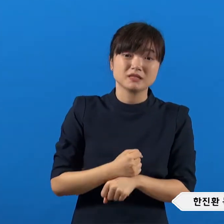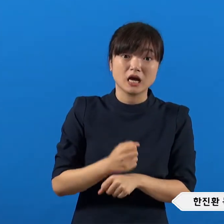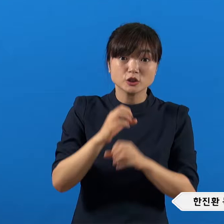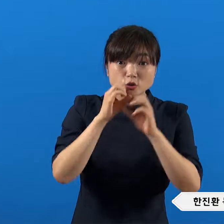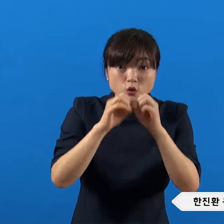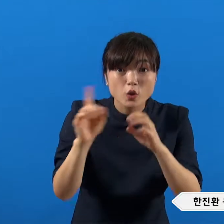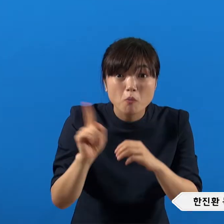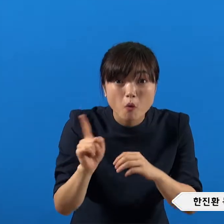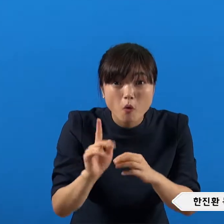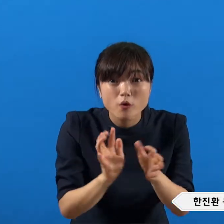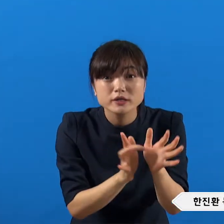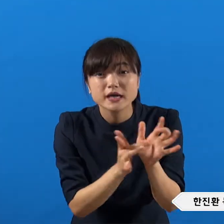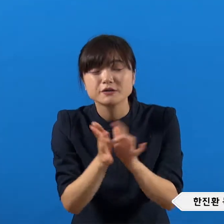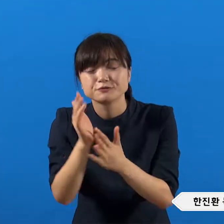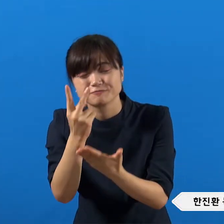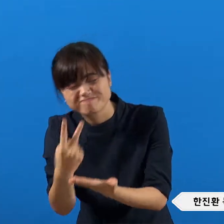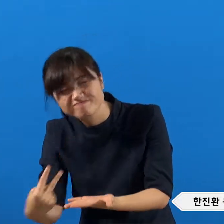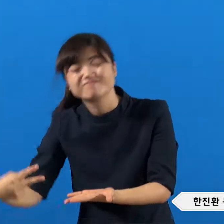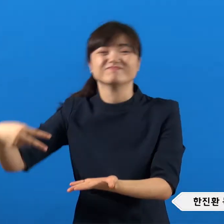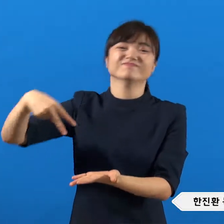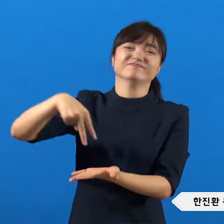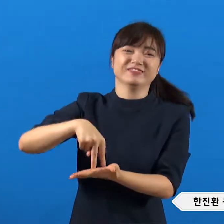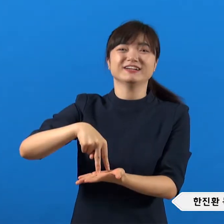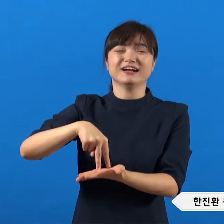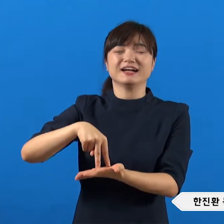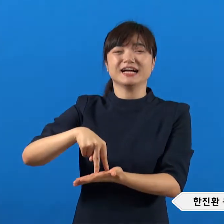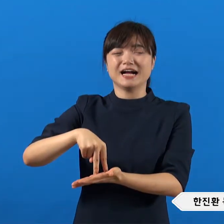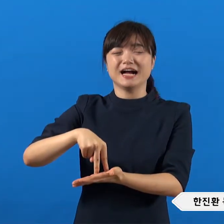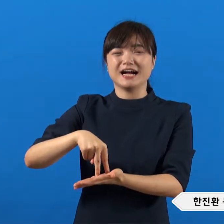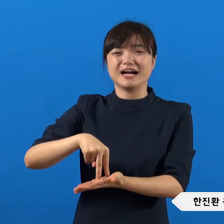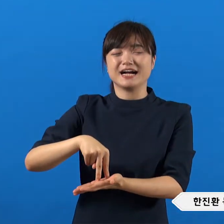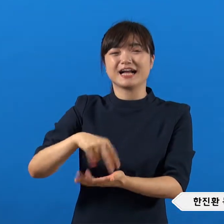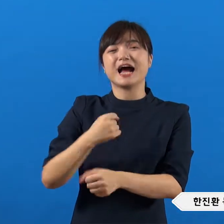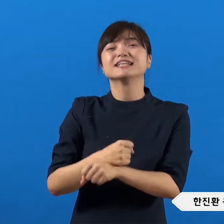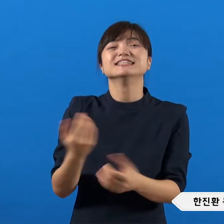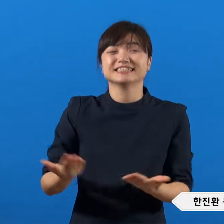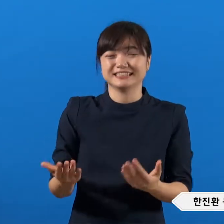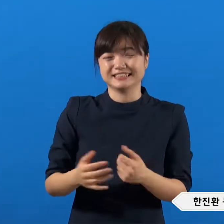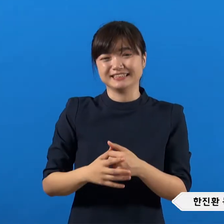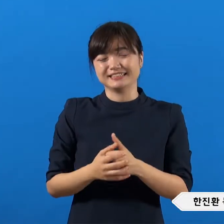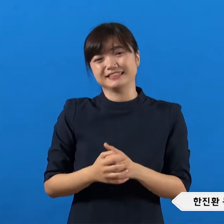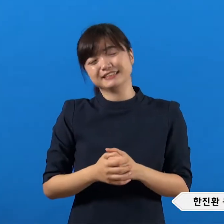전도는 예수님을 벌떡 기립하게 만드는 일입니다.